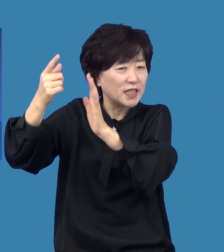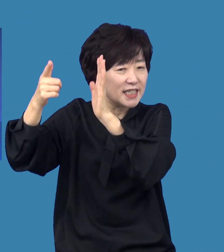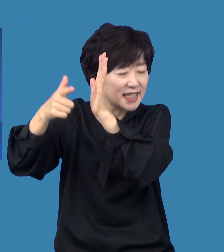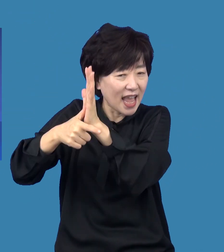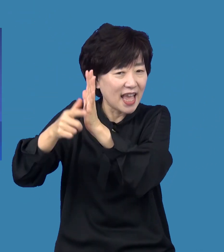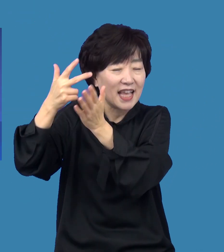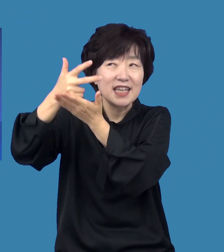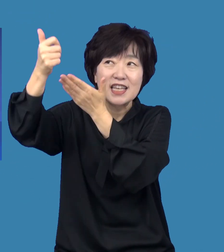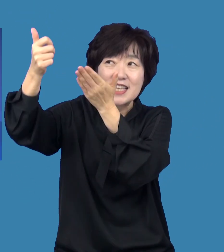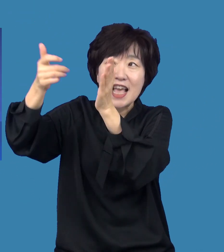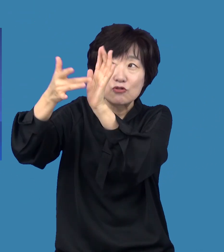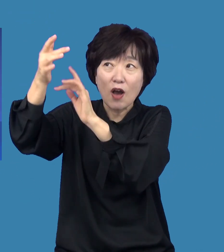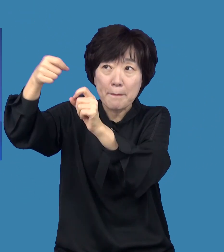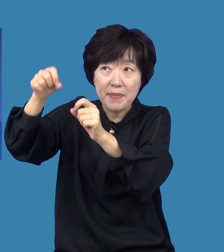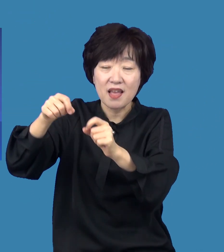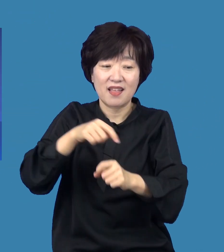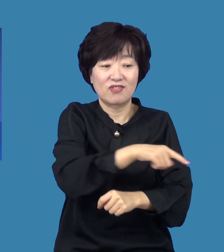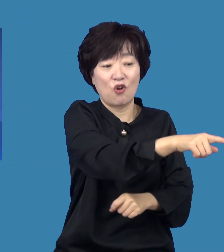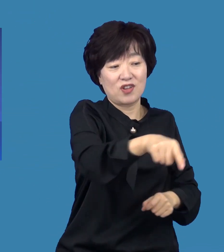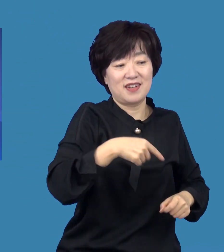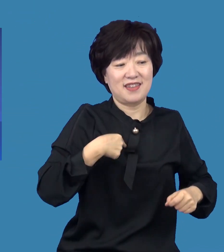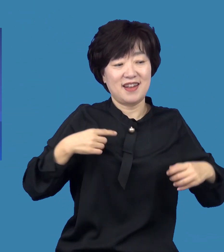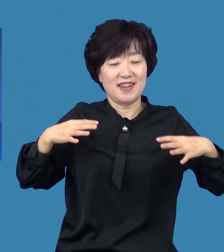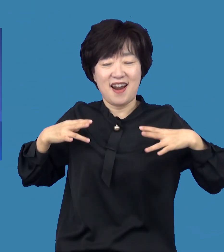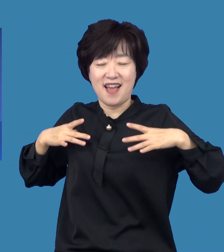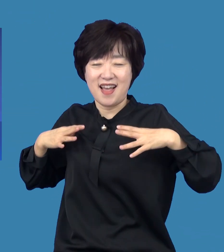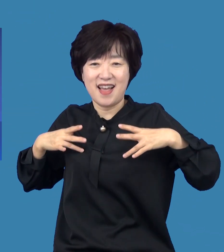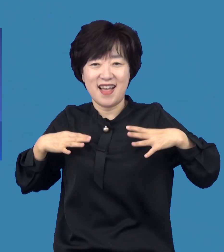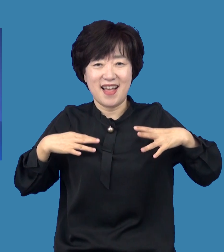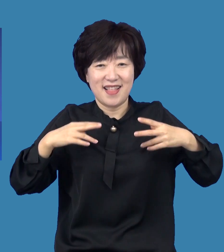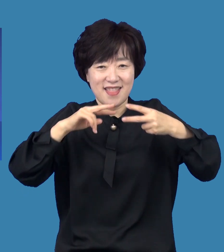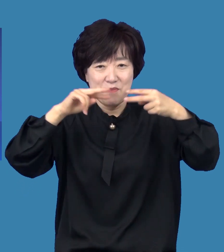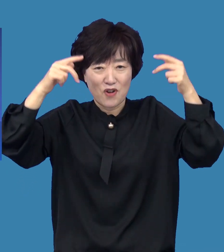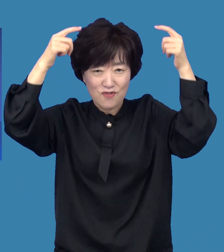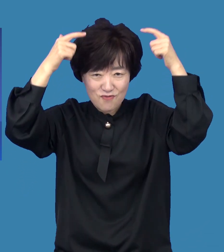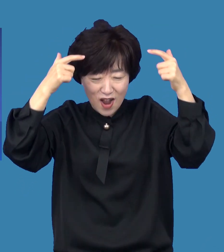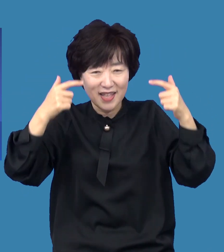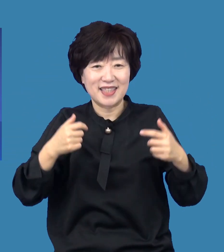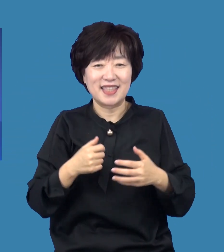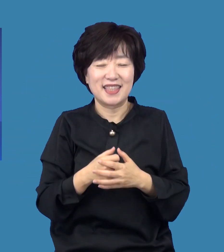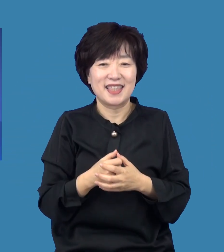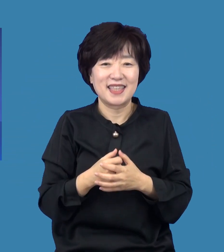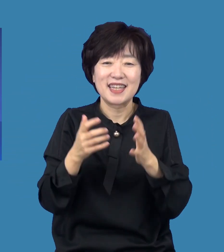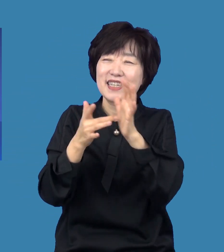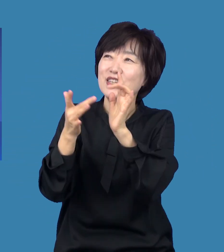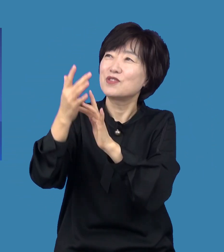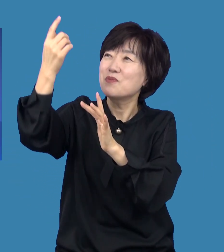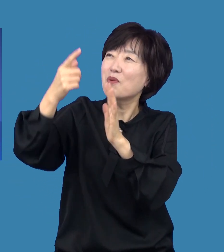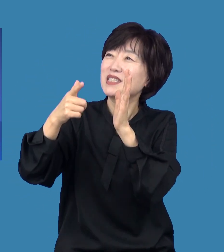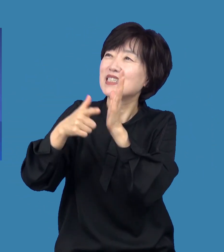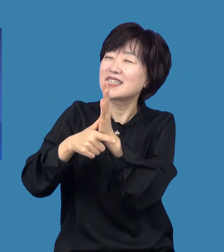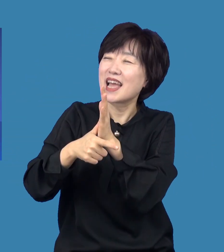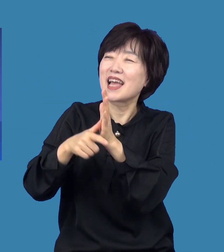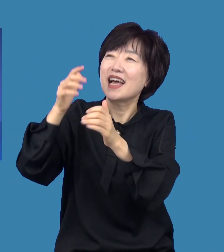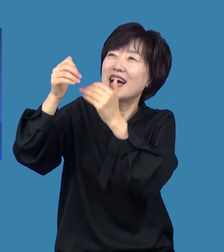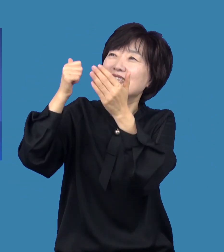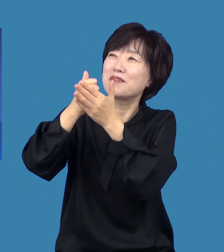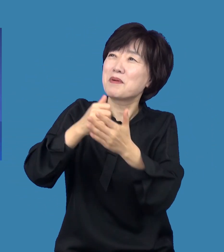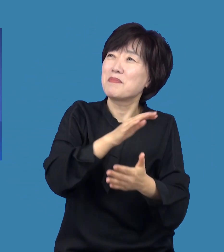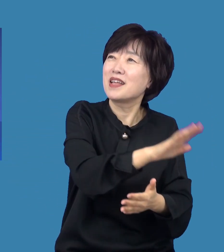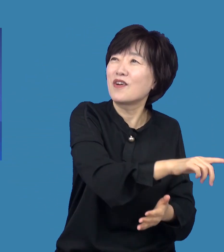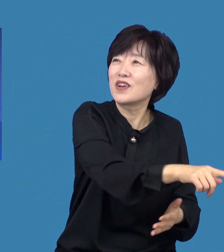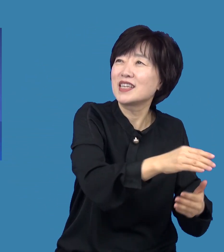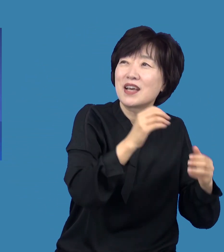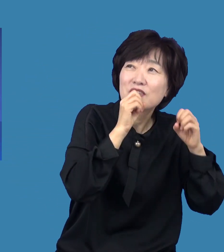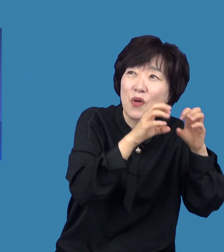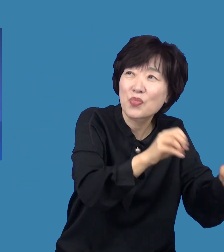너희가 아니냐? 내가 자랑할 면류관이 뭔 줄 알아? 예수께서 오실 때 내가 하나님 앞으로 인도했던 바로 너야. 이